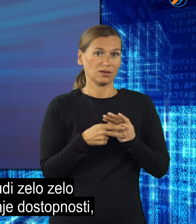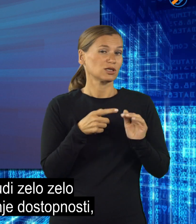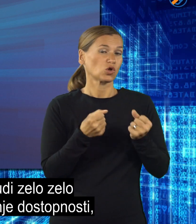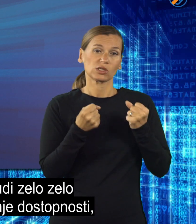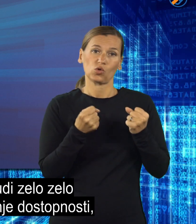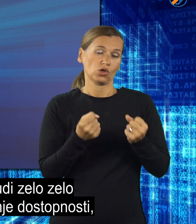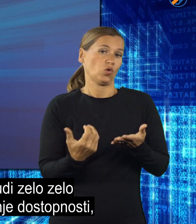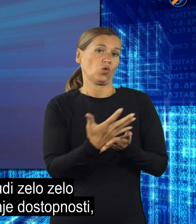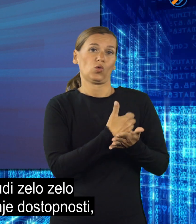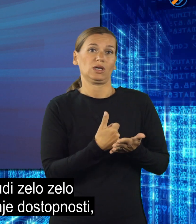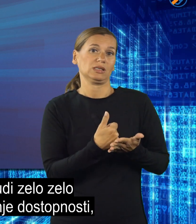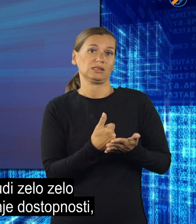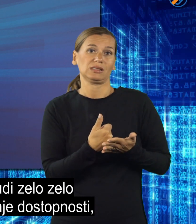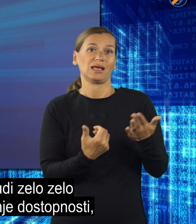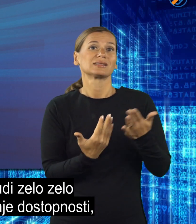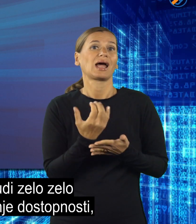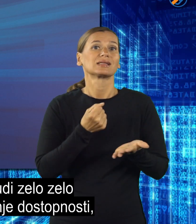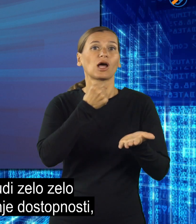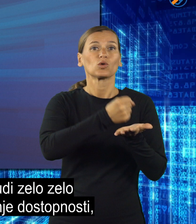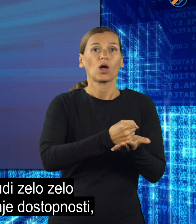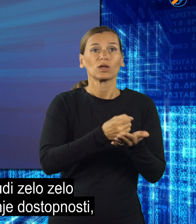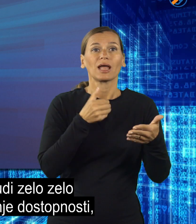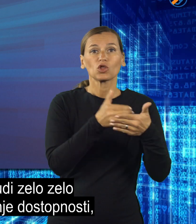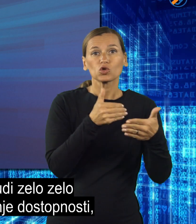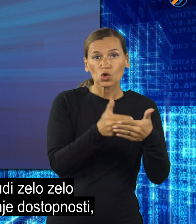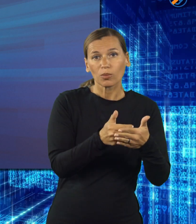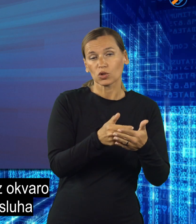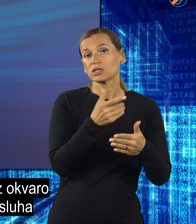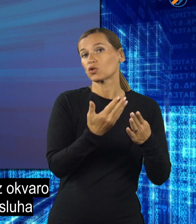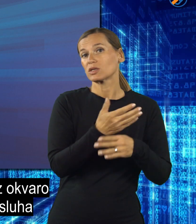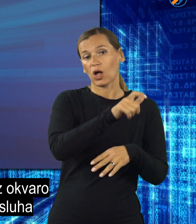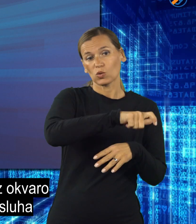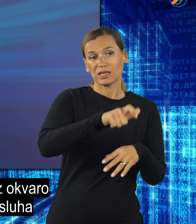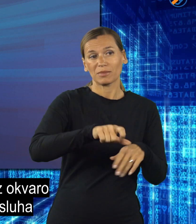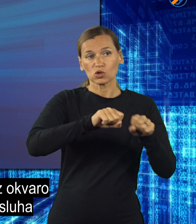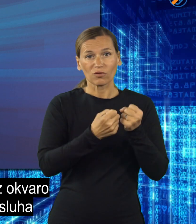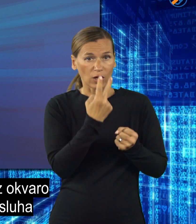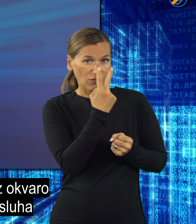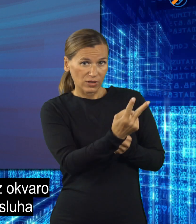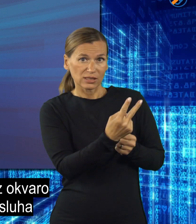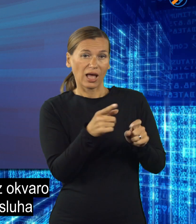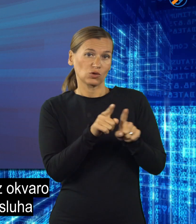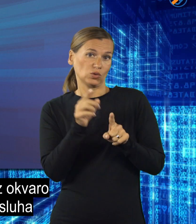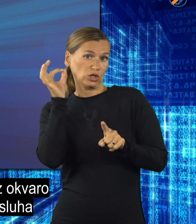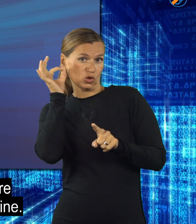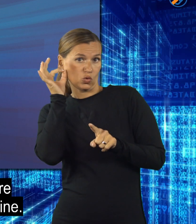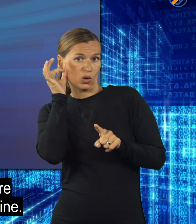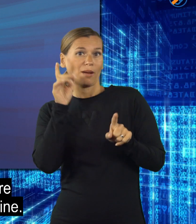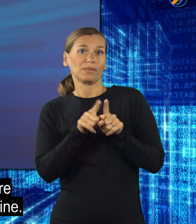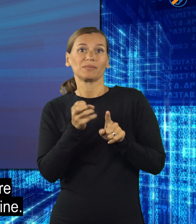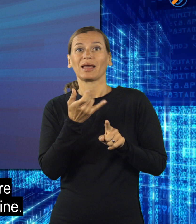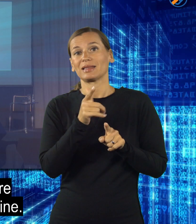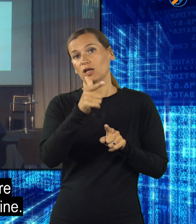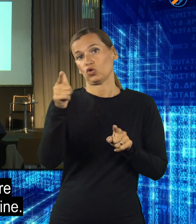med drugim tudi zelo koristne za zagotavljanje dostopnosti, tako za osebe z okvaro vida, kot tudi za sluha in